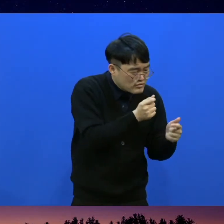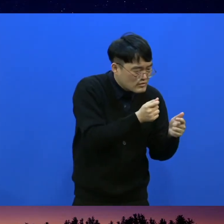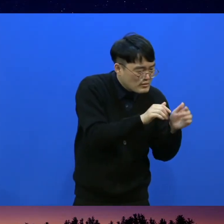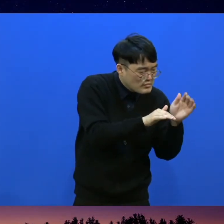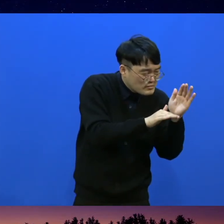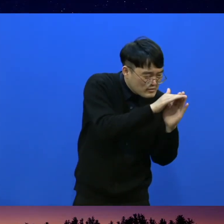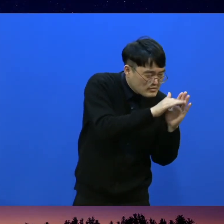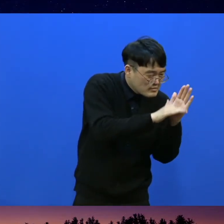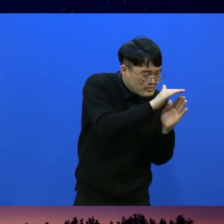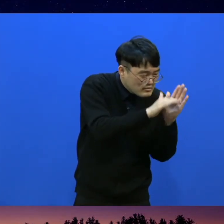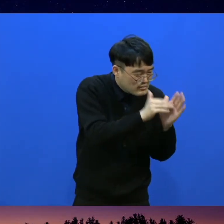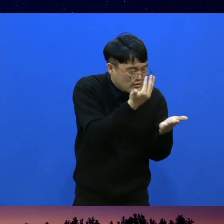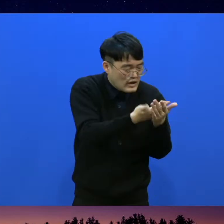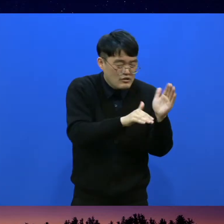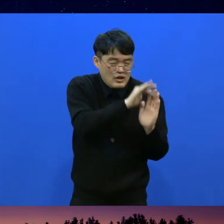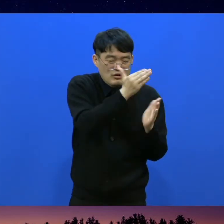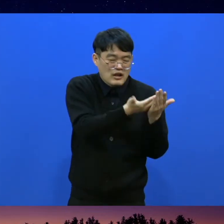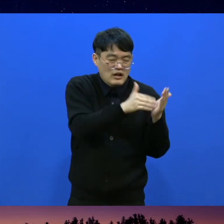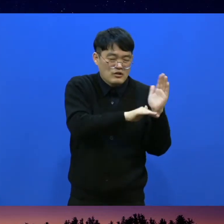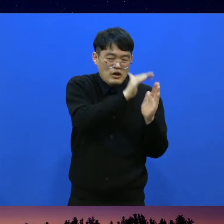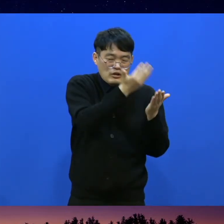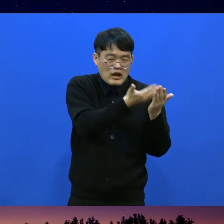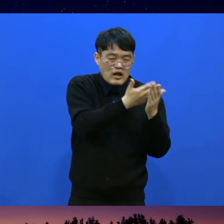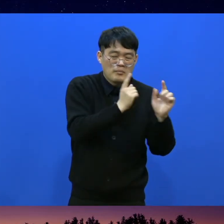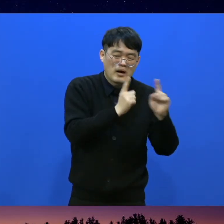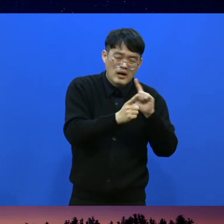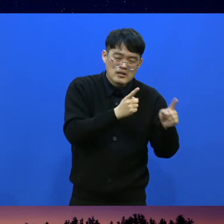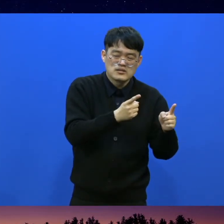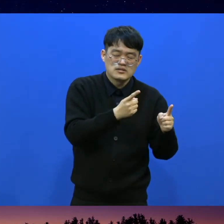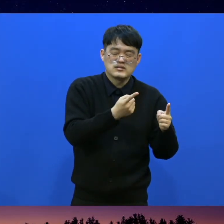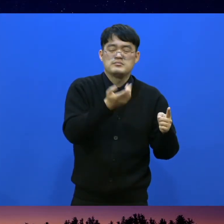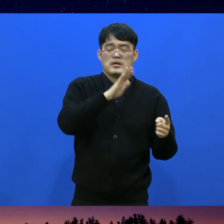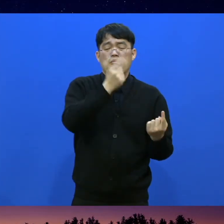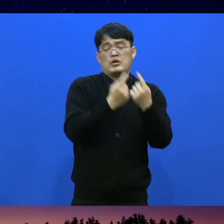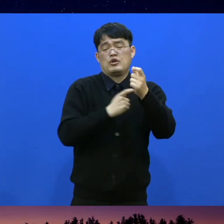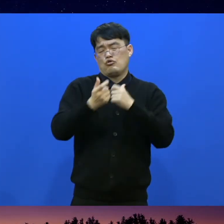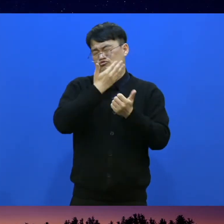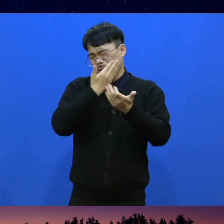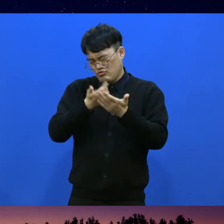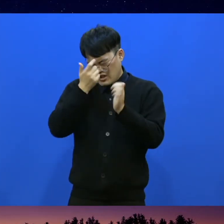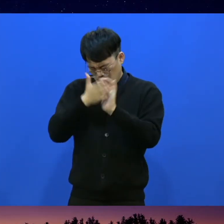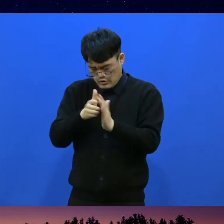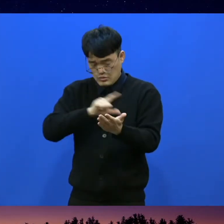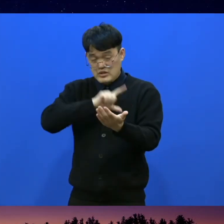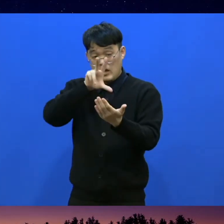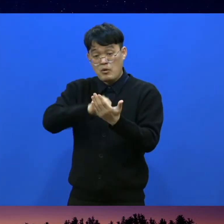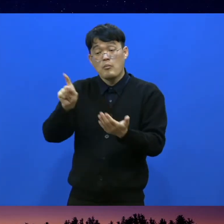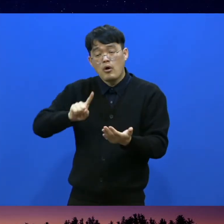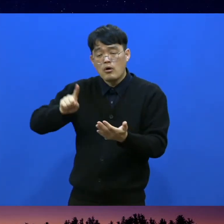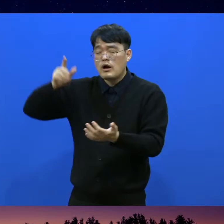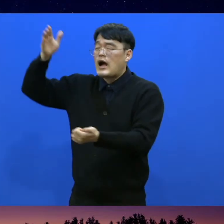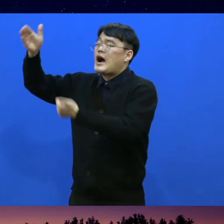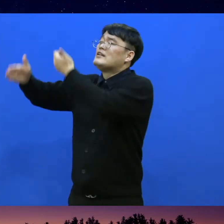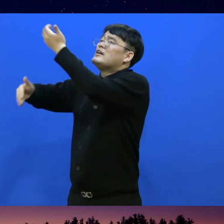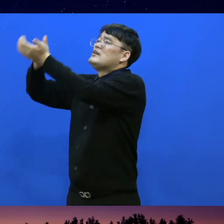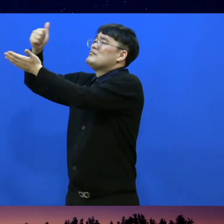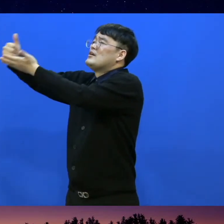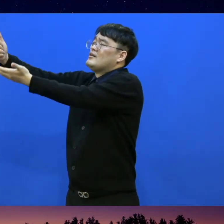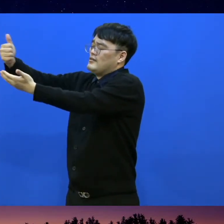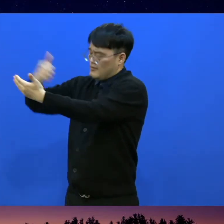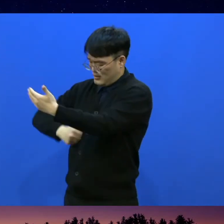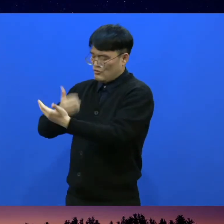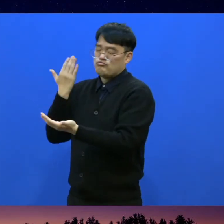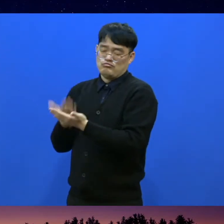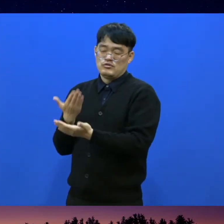눈에 보이는 것이 응답되기를 원하지만 우리의 진정한 만족은 하나님으로만 가죠. 그러니까